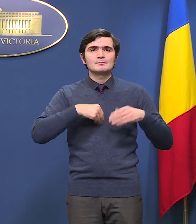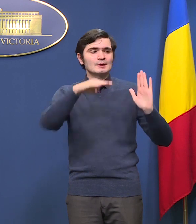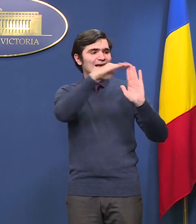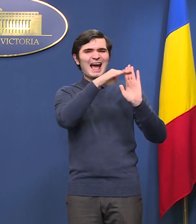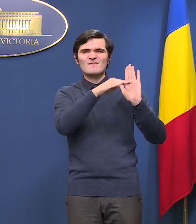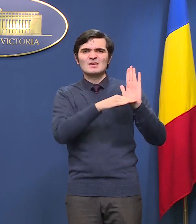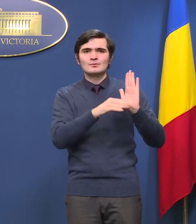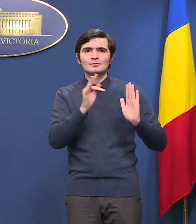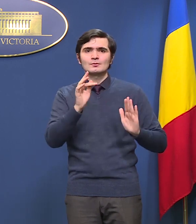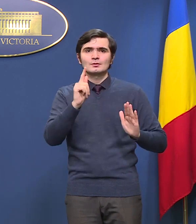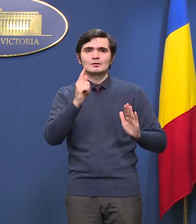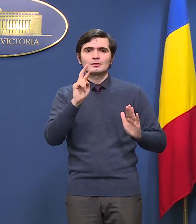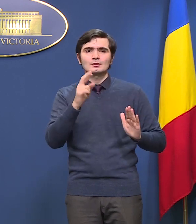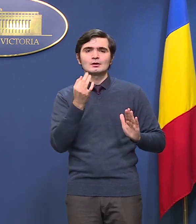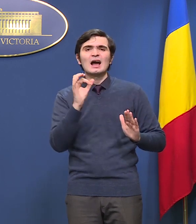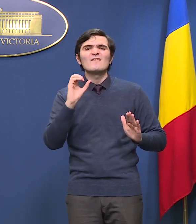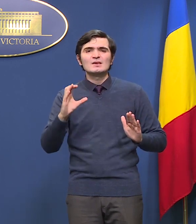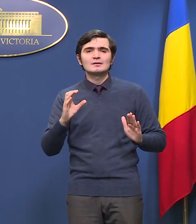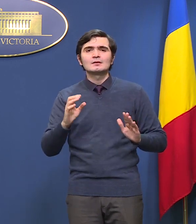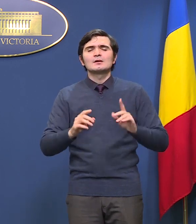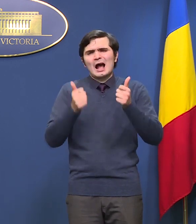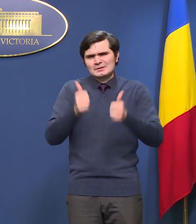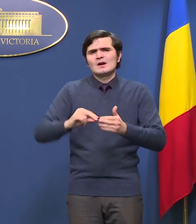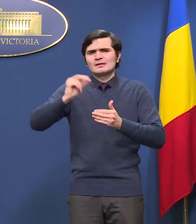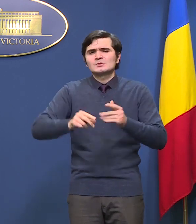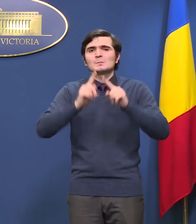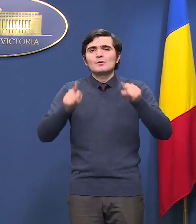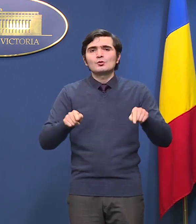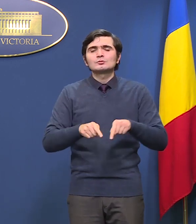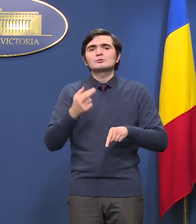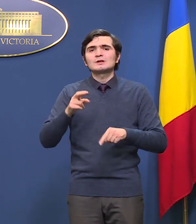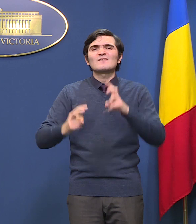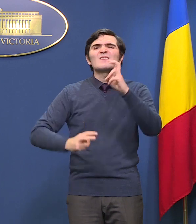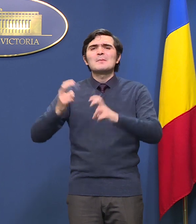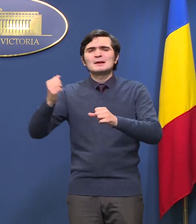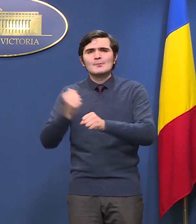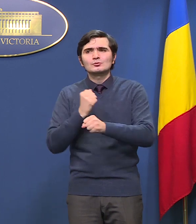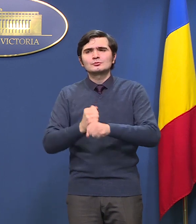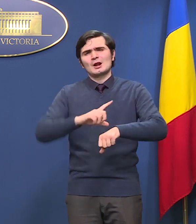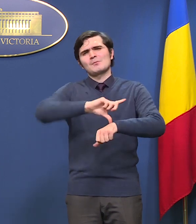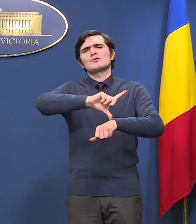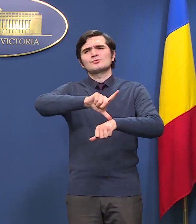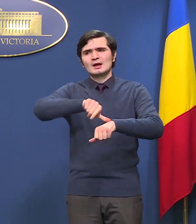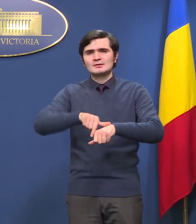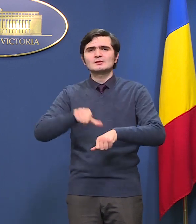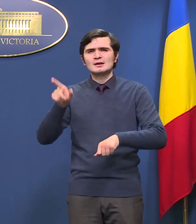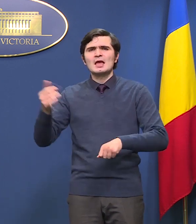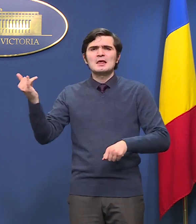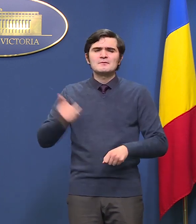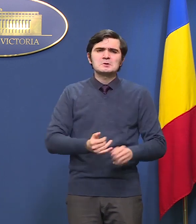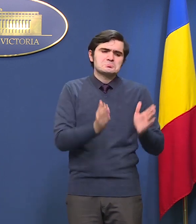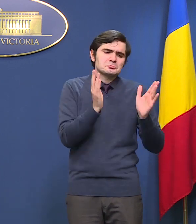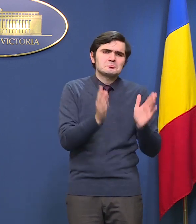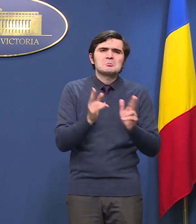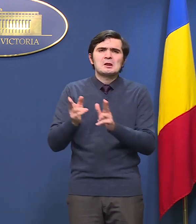ventilatoare, chiar dacă semnez contractul, producerea lor durează și ele vin într-un ritm în funcție de capacitatea